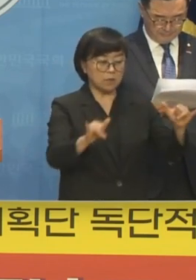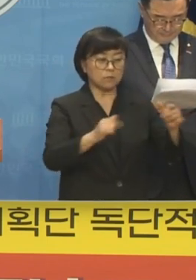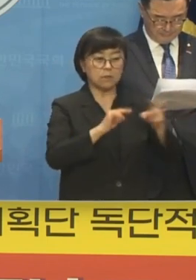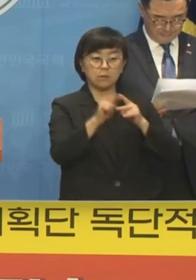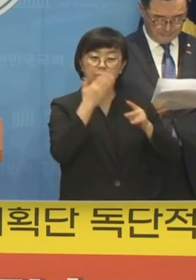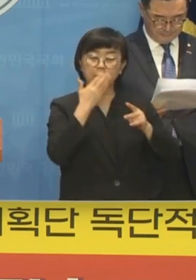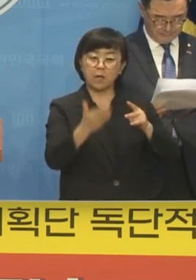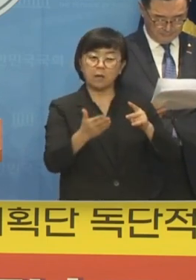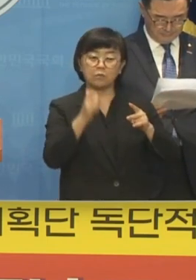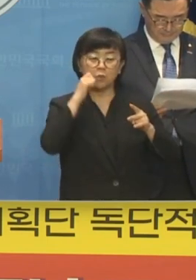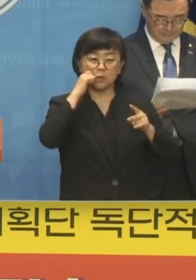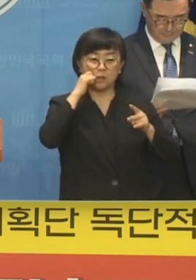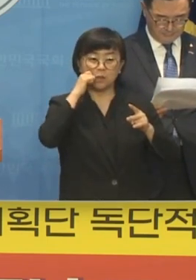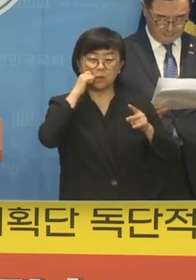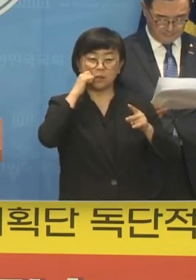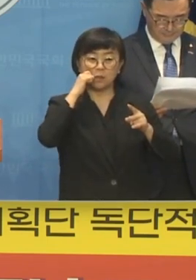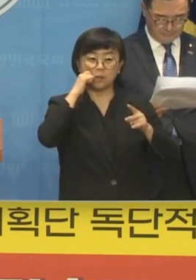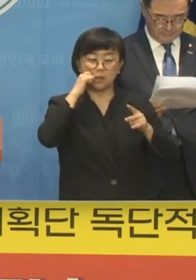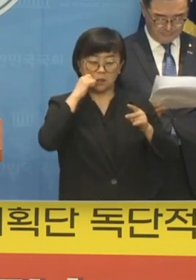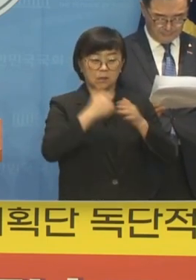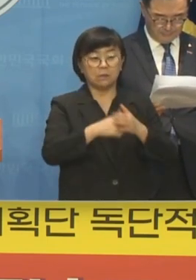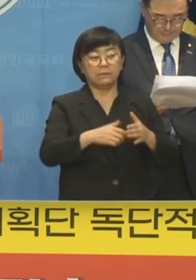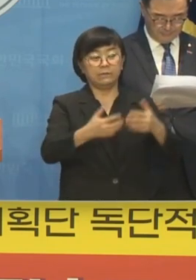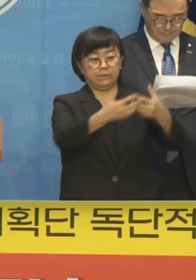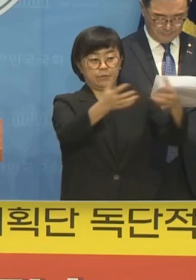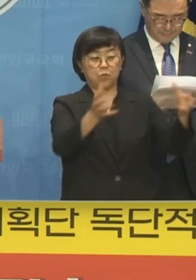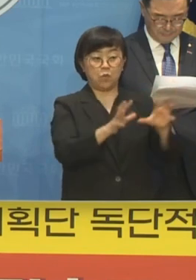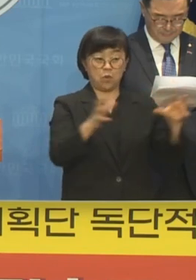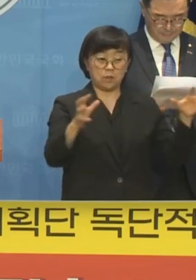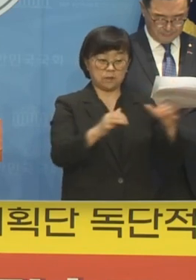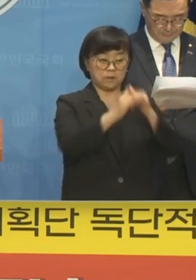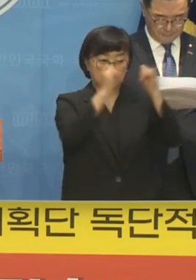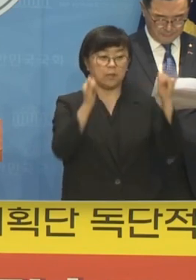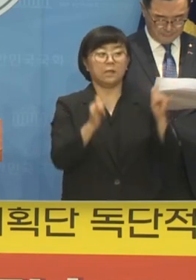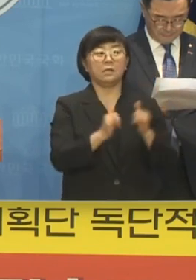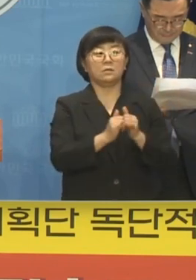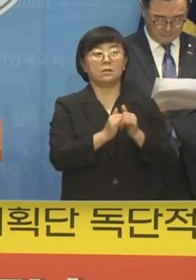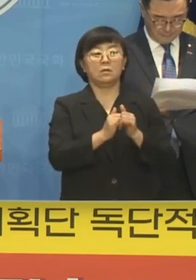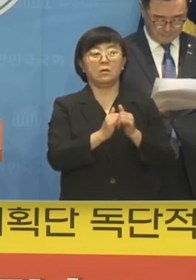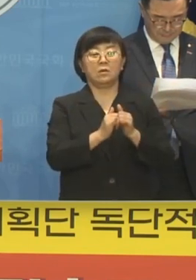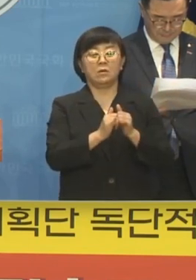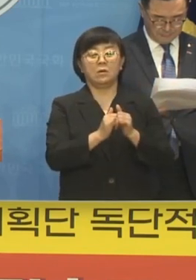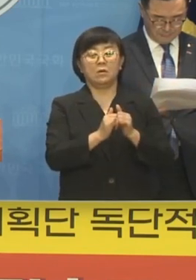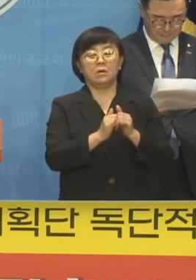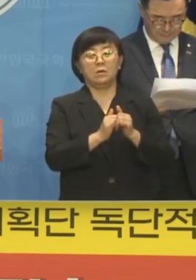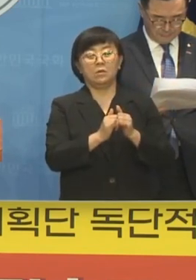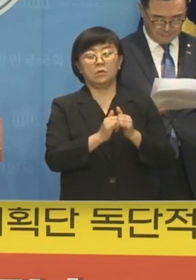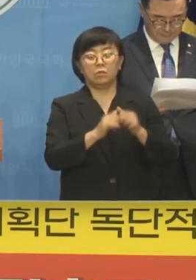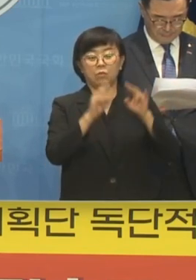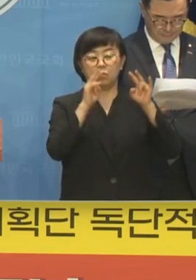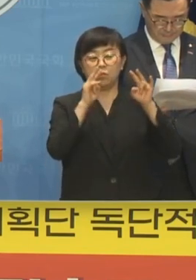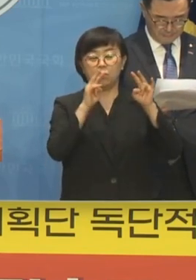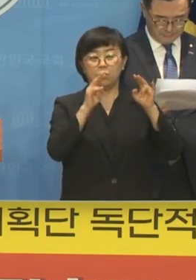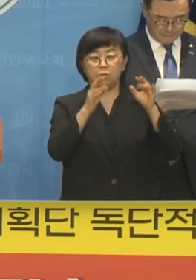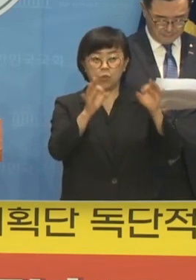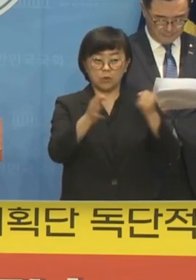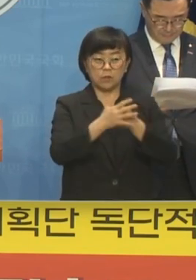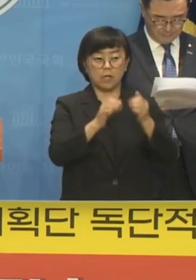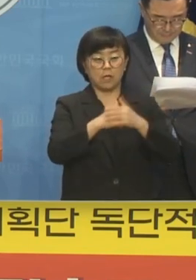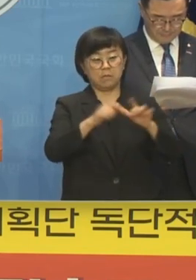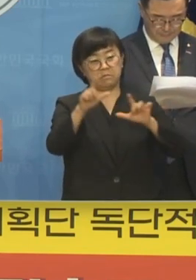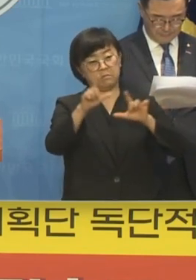상식 이하의 행태로 구성되어 사회적 호응을 얻을 수 없는